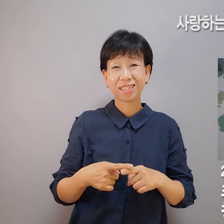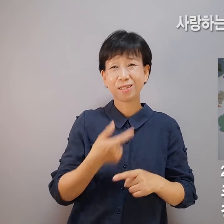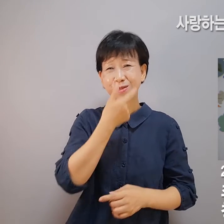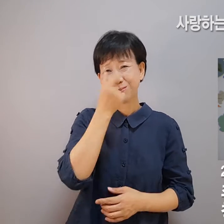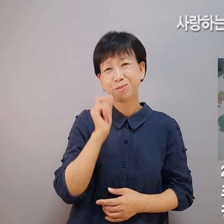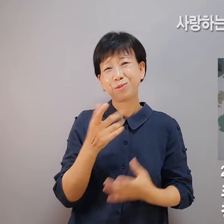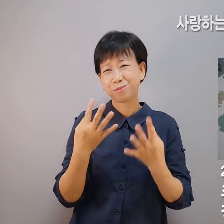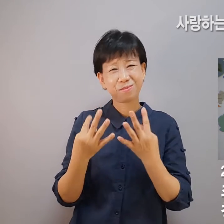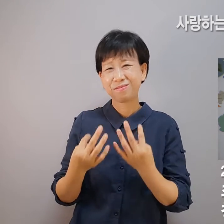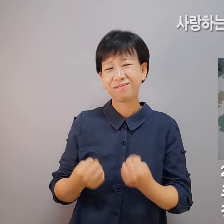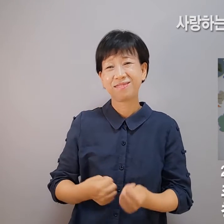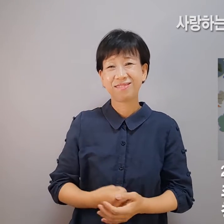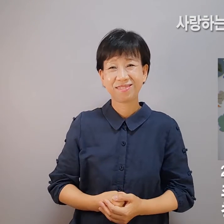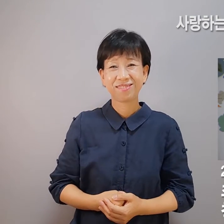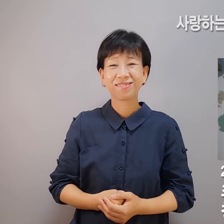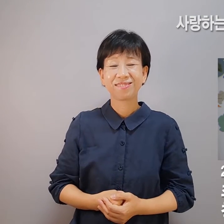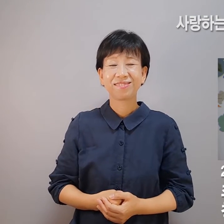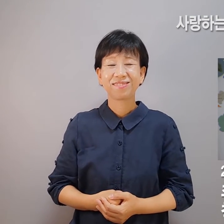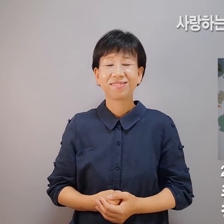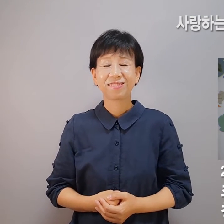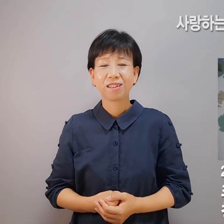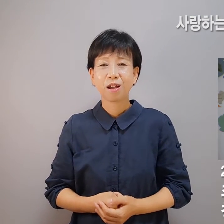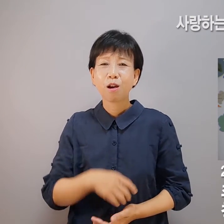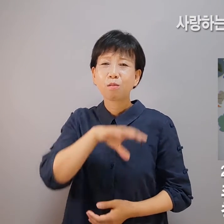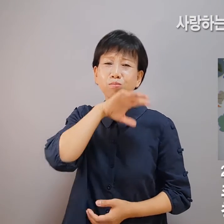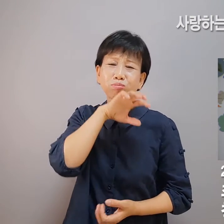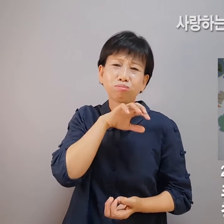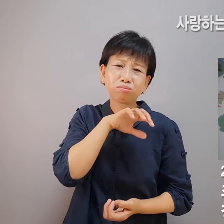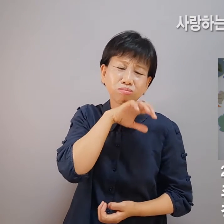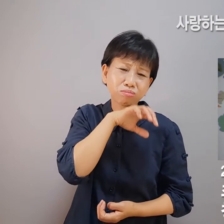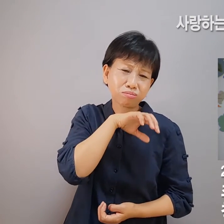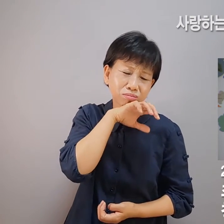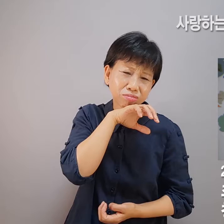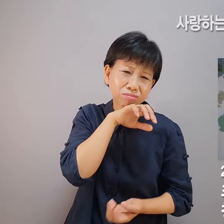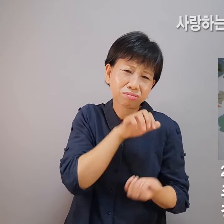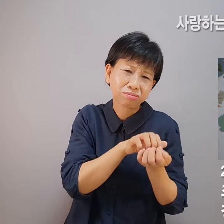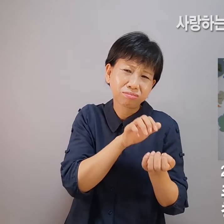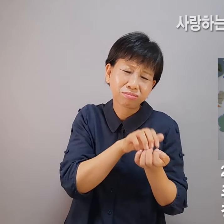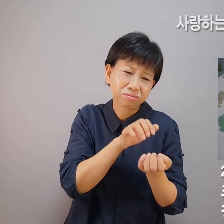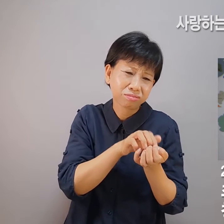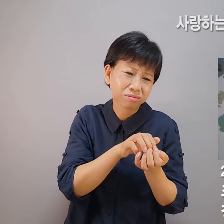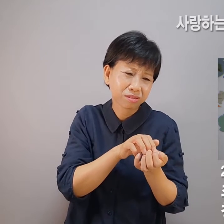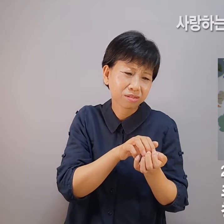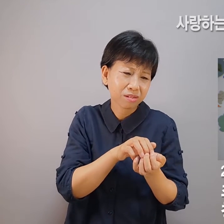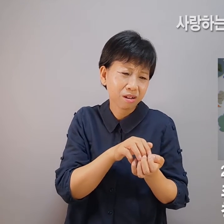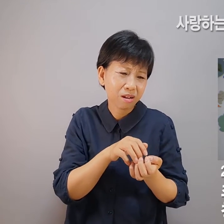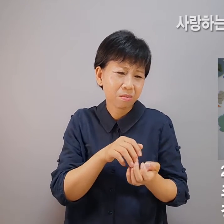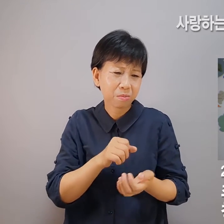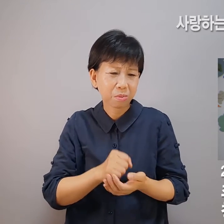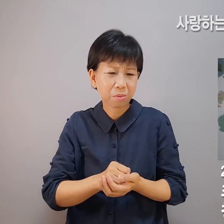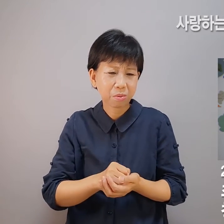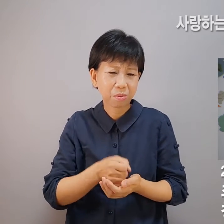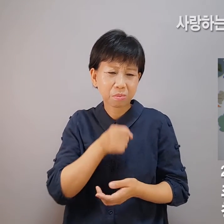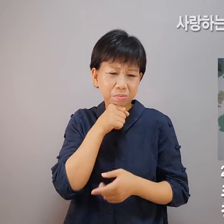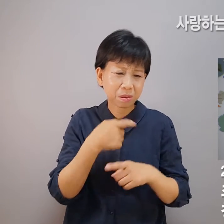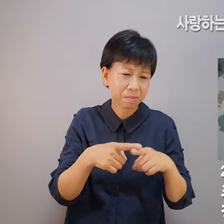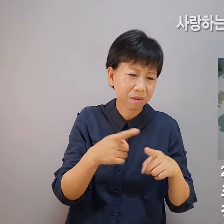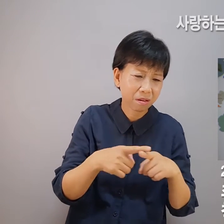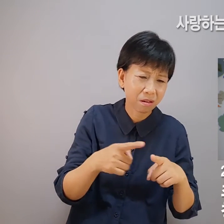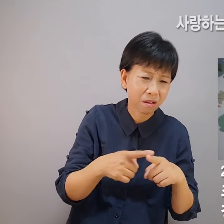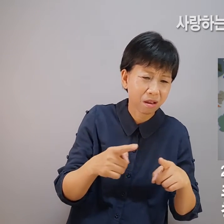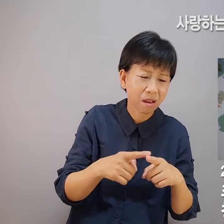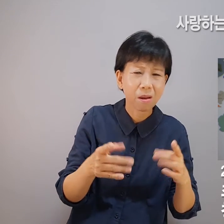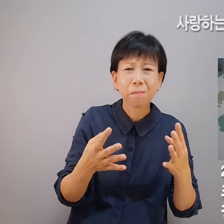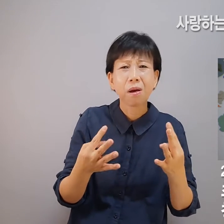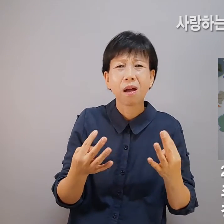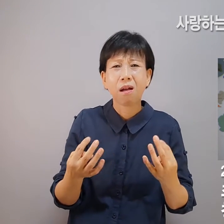보면 끝없이 많이 나와요. 그래서 불평하고 또 비난할 만한 거리들이 너무 많이 있거든요. 그러나 교회이기